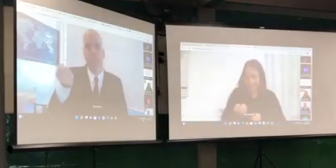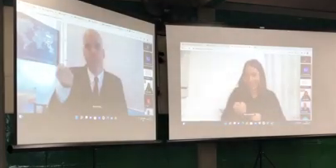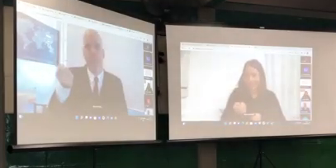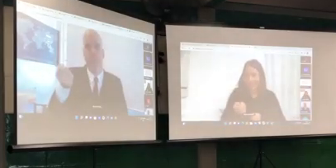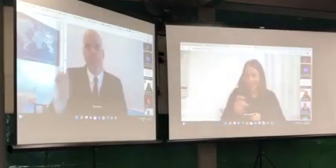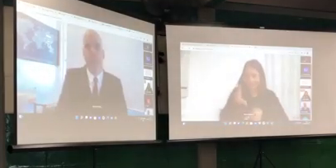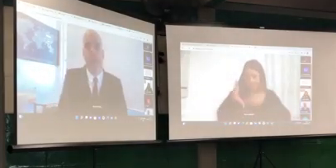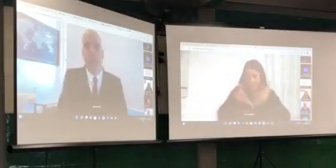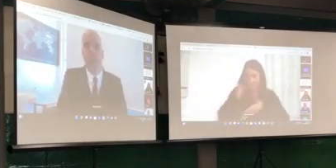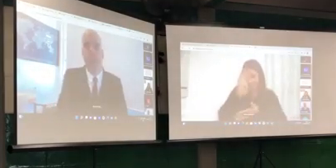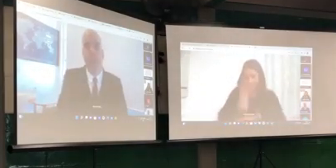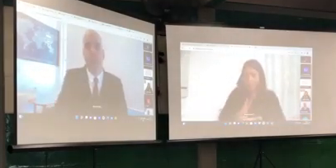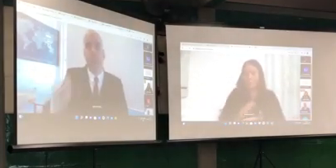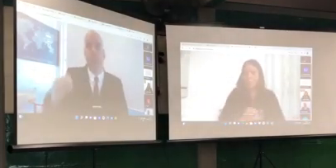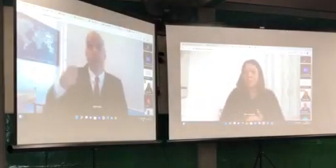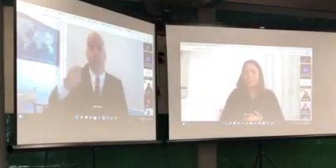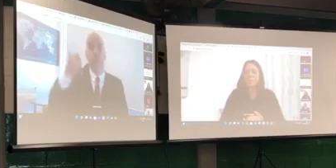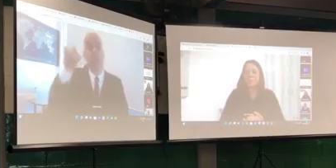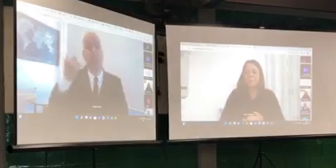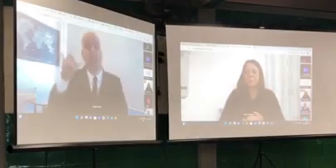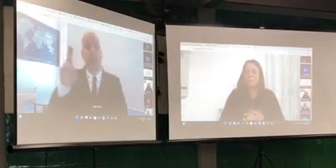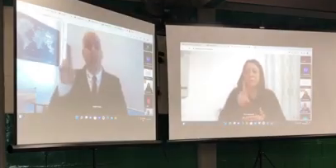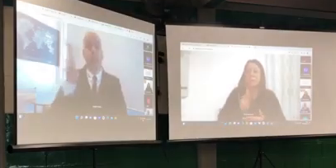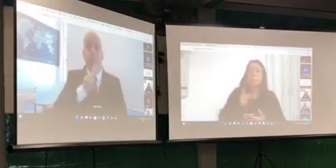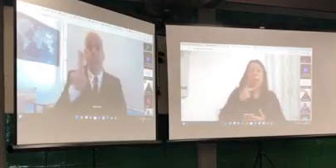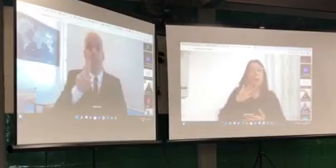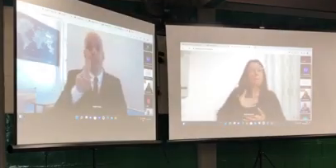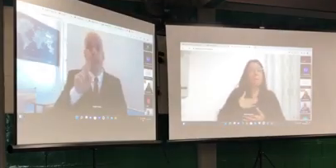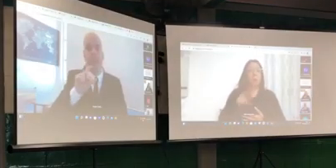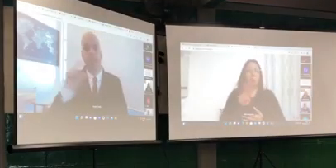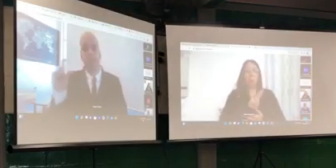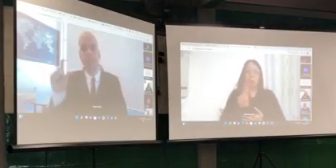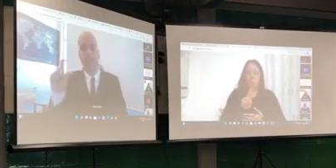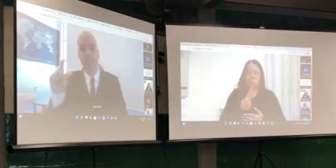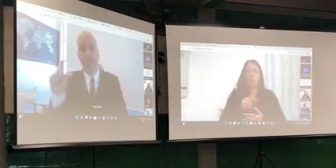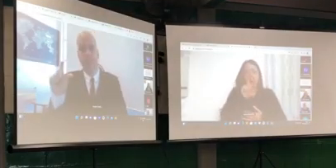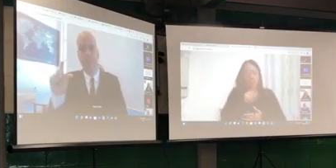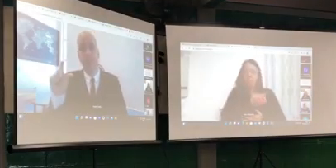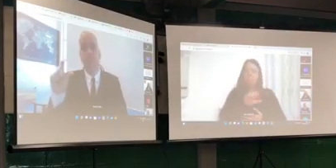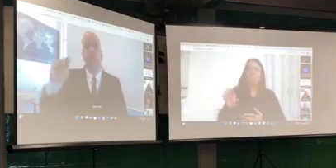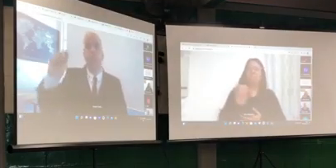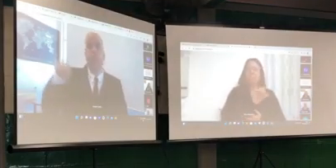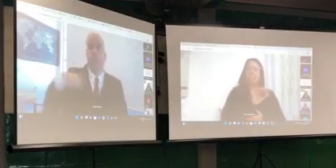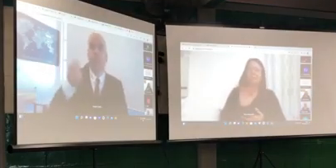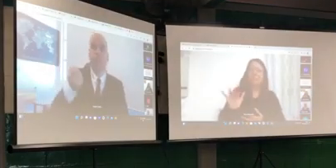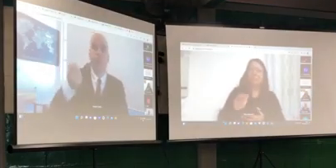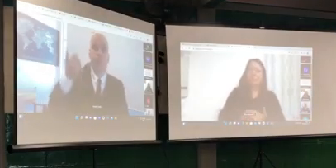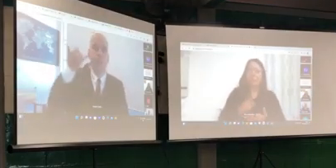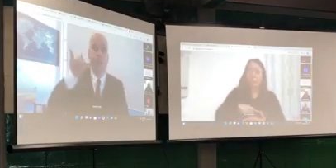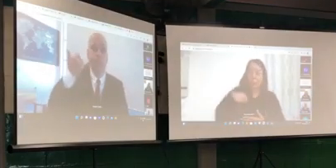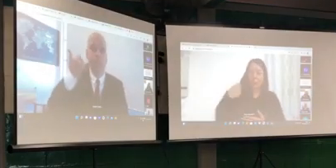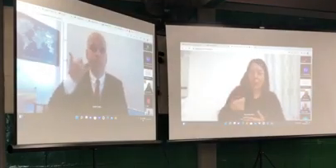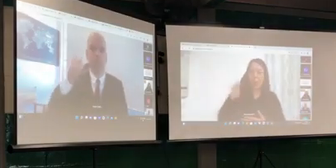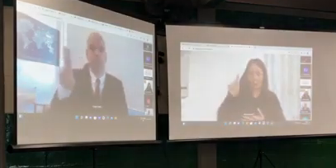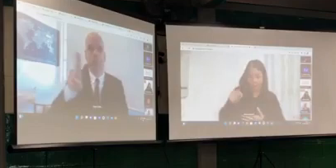sinal, né? E daí a pessoa fala, meu nome é tal, né? O meu sinal é esse, então o meu